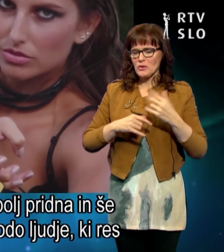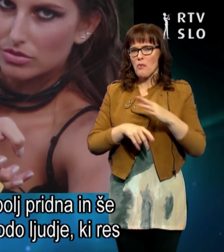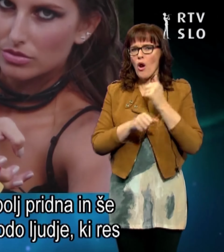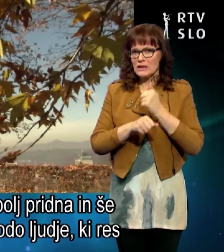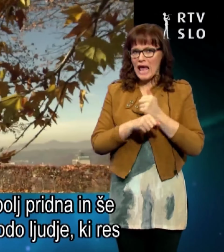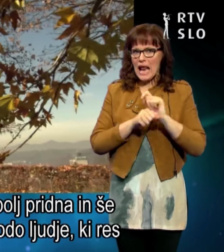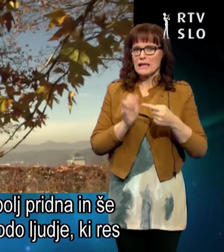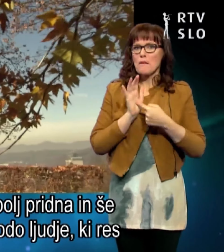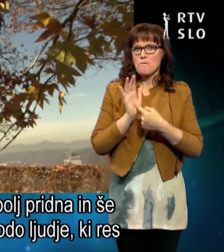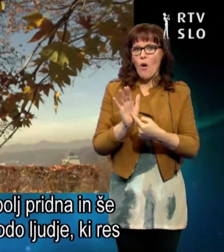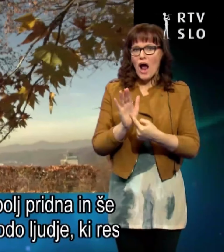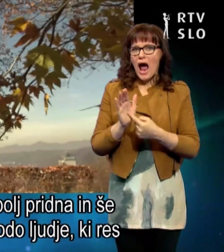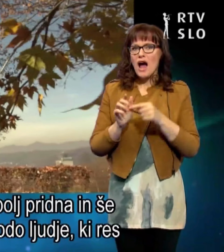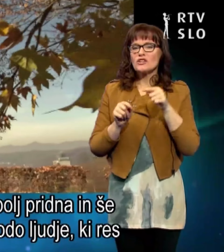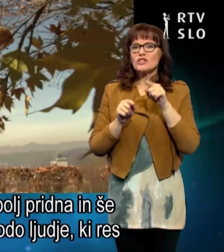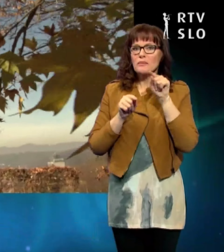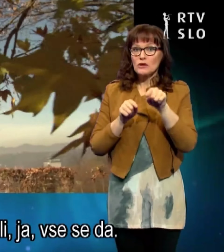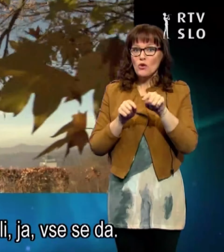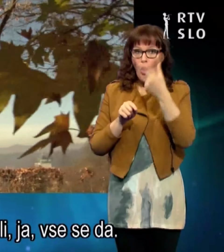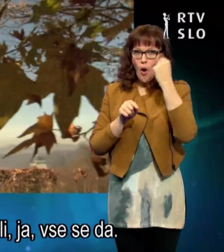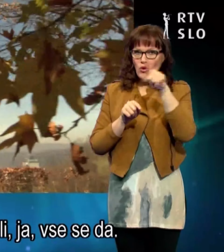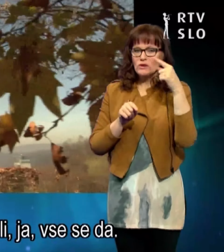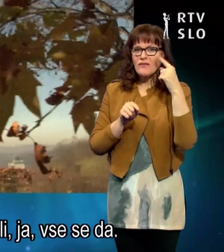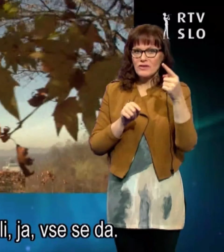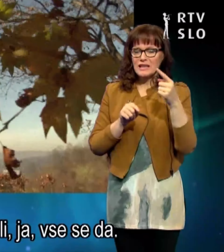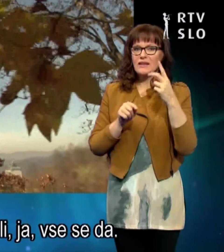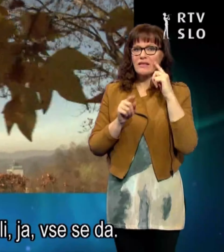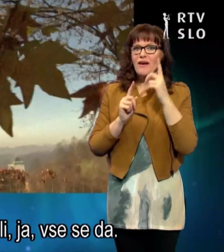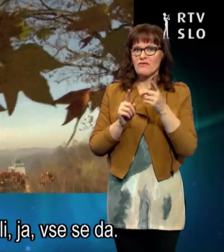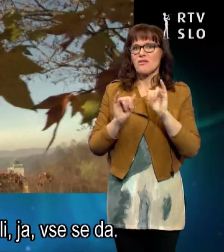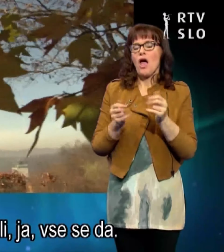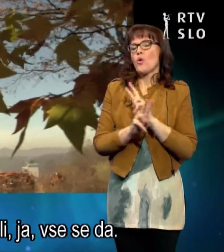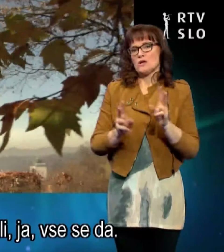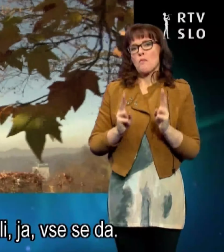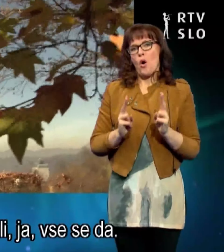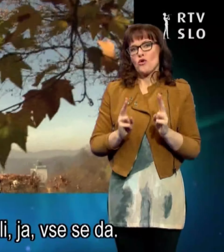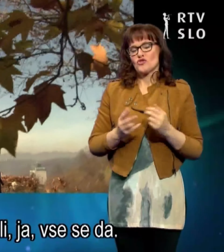delati, da pokažem, da bi res ali zdaj, kaj video vzor videli, ja, vse se da.